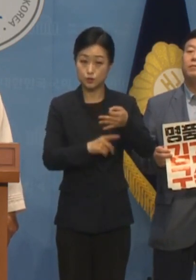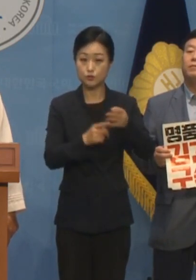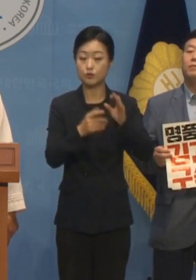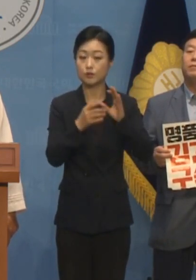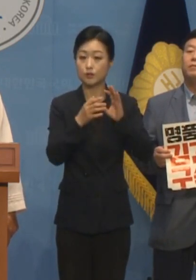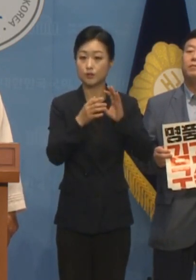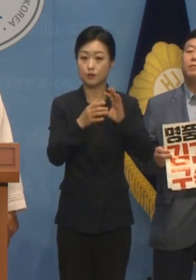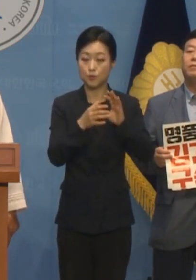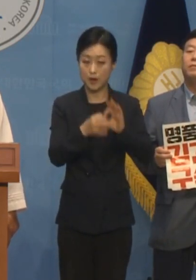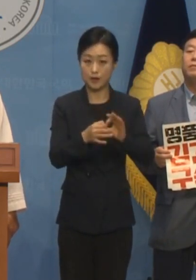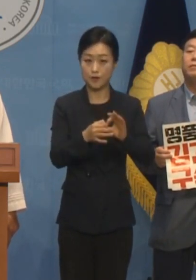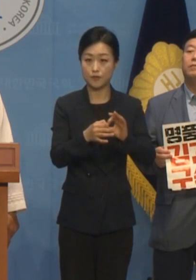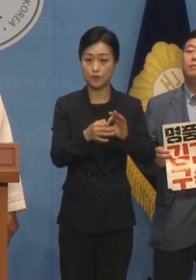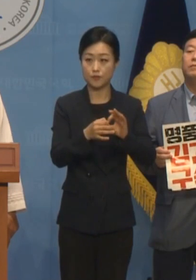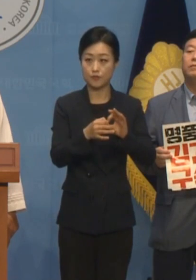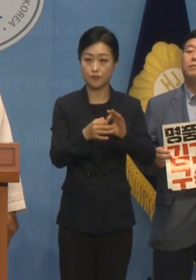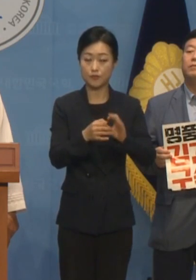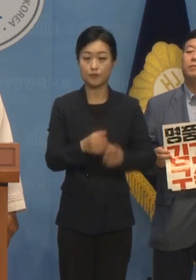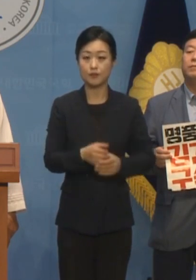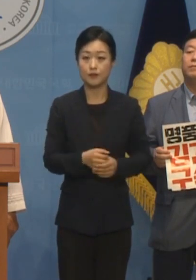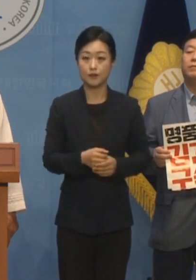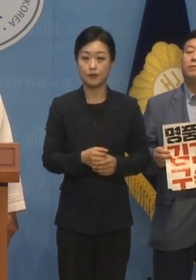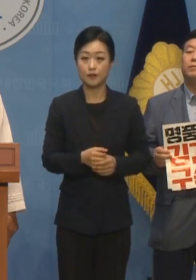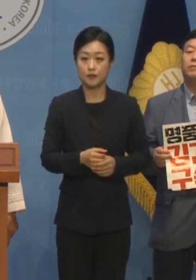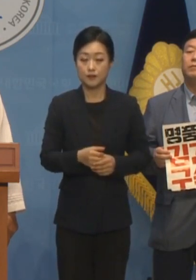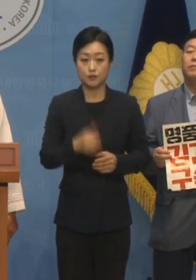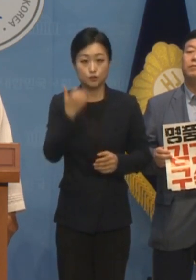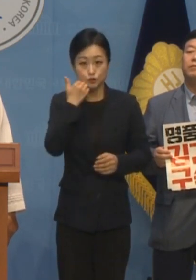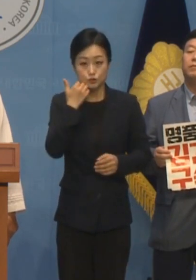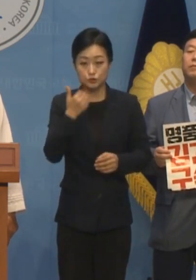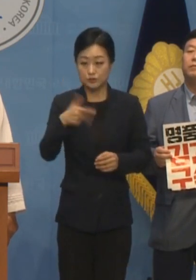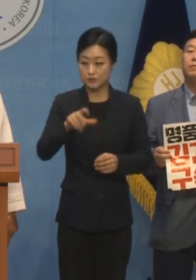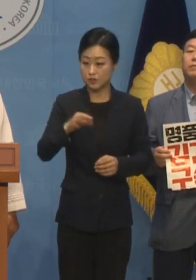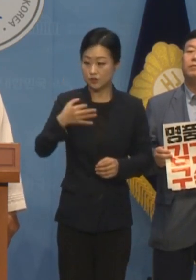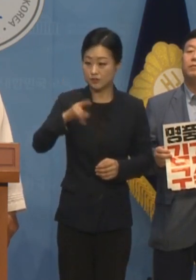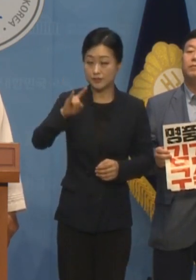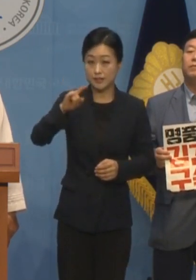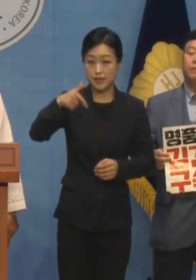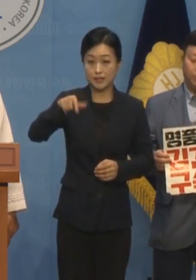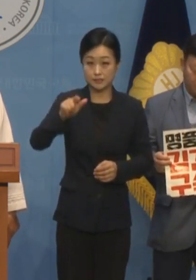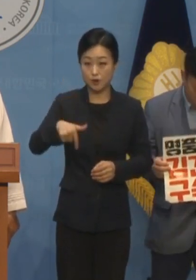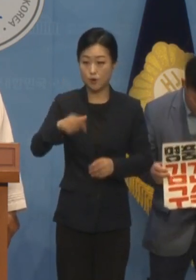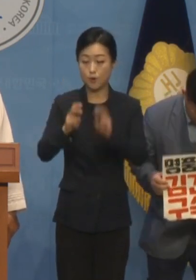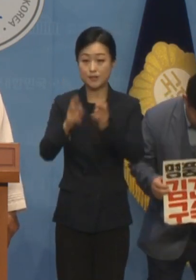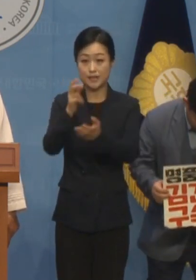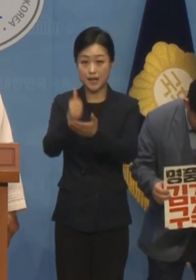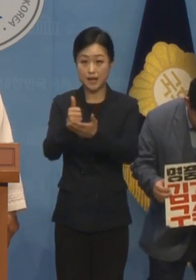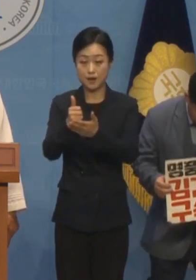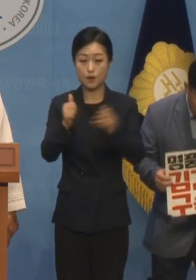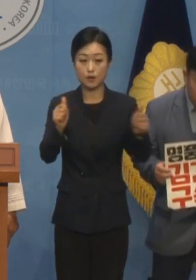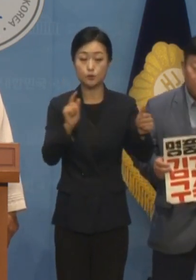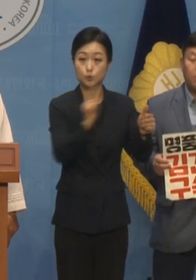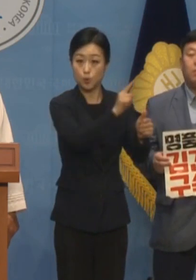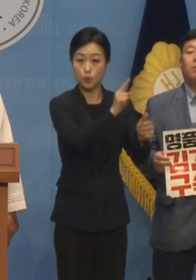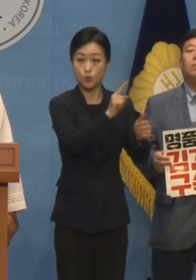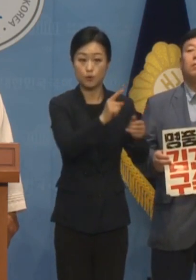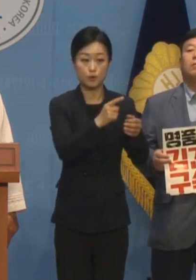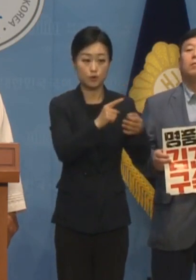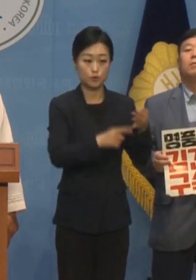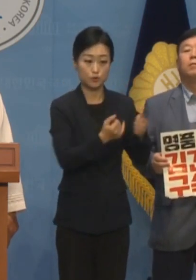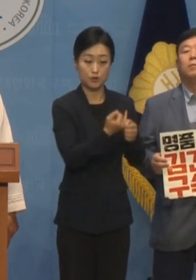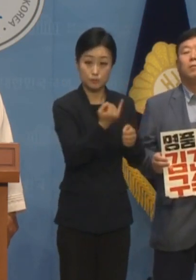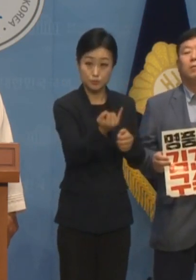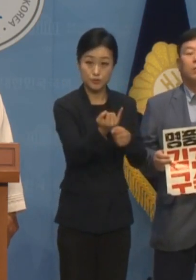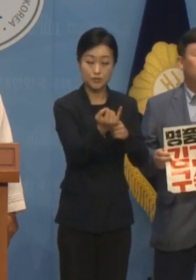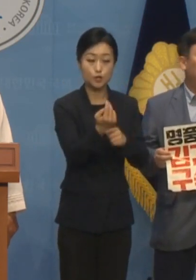20년이 넘도록 법정 소송을 벌이고 있는데 정대택 회장 말씀이 김건희는 숨소리도 거짓말이라